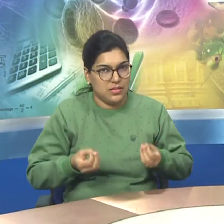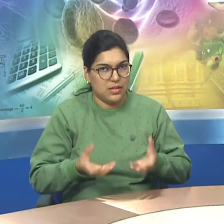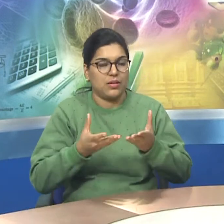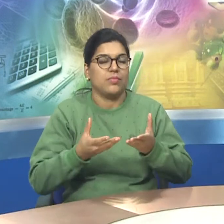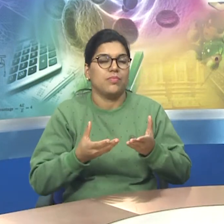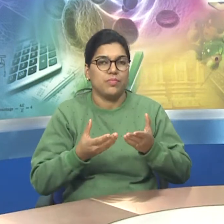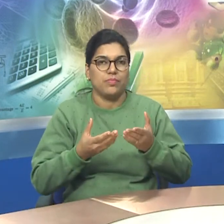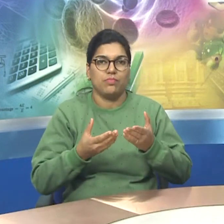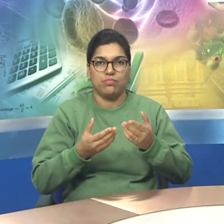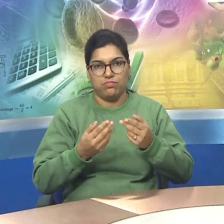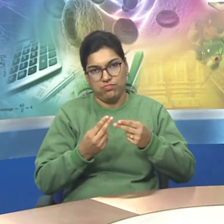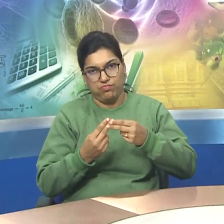and